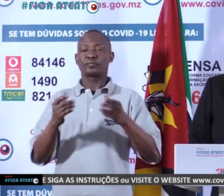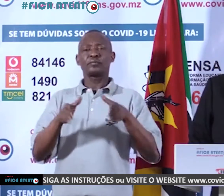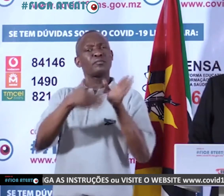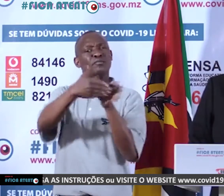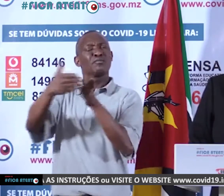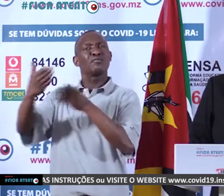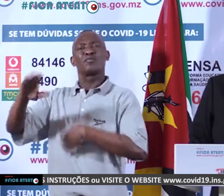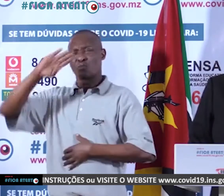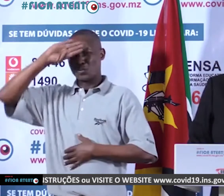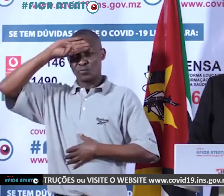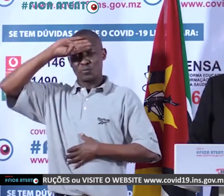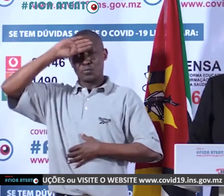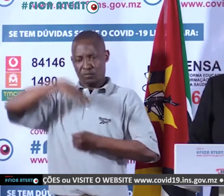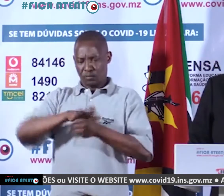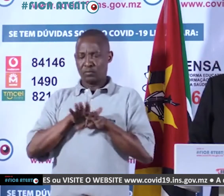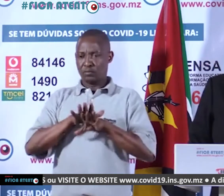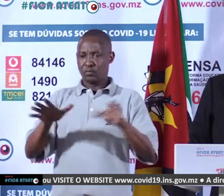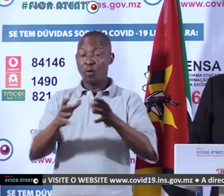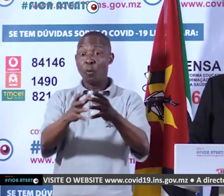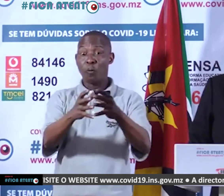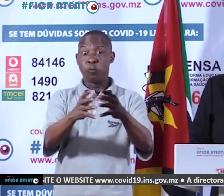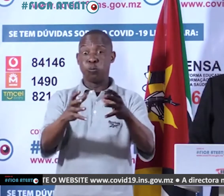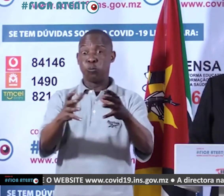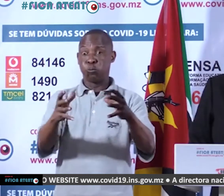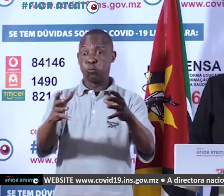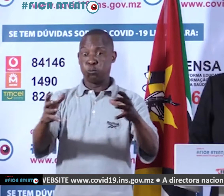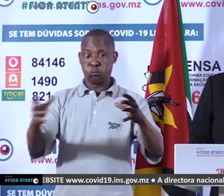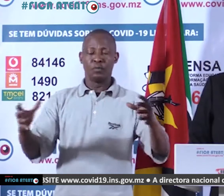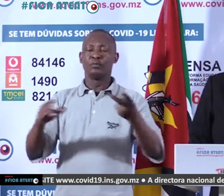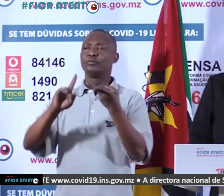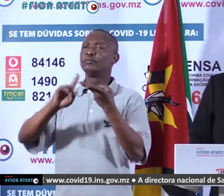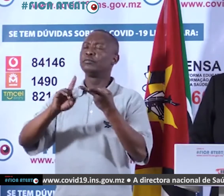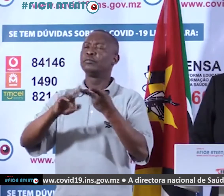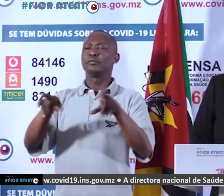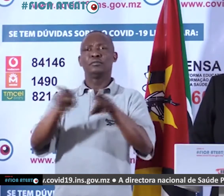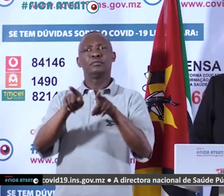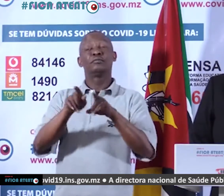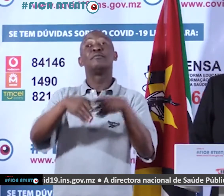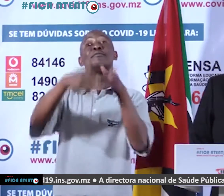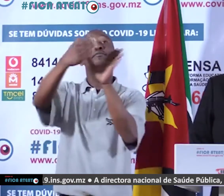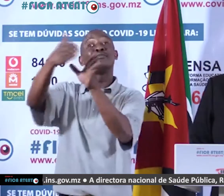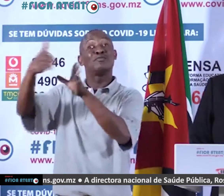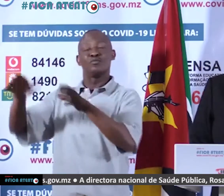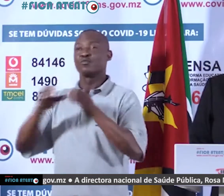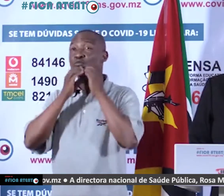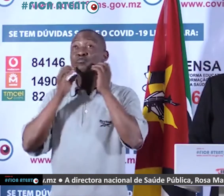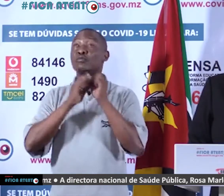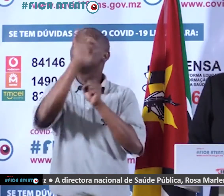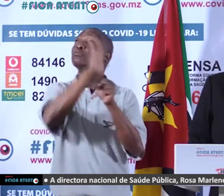e também de existência de novas cadeias de transmissão em todo o território